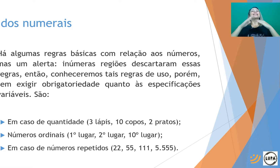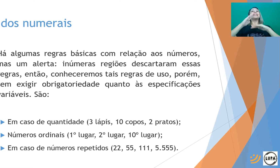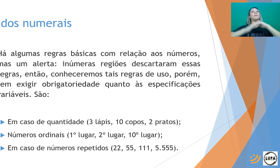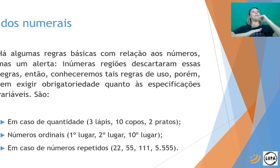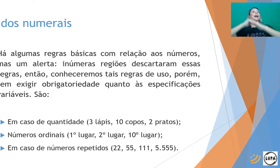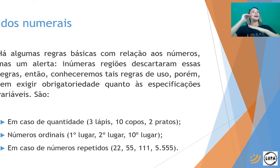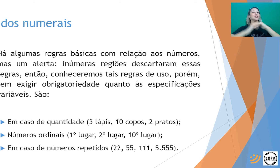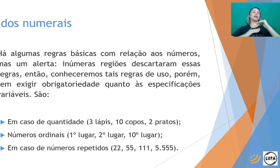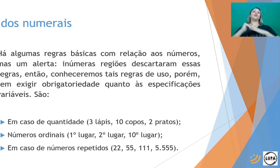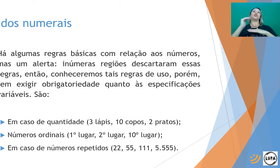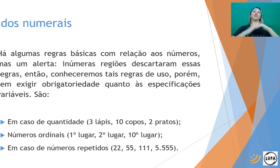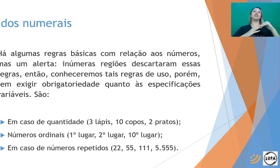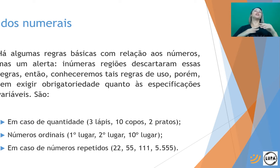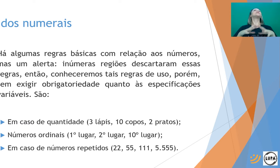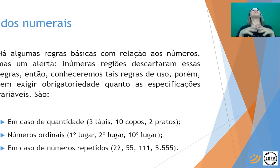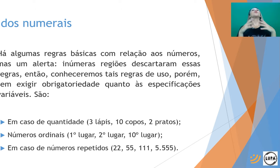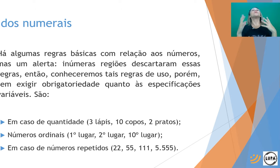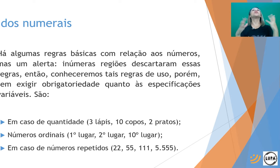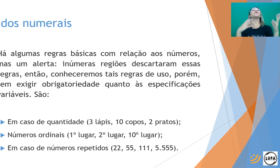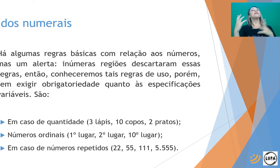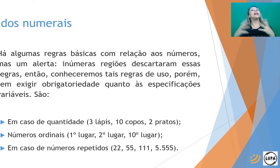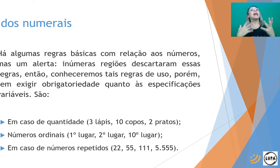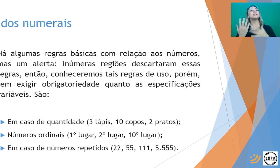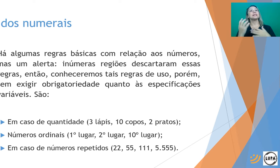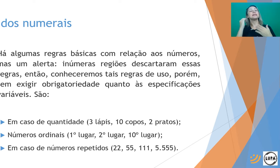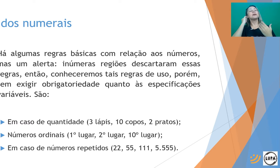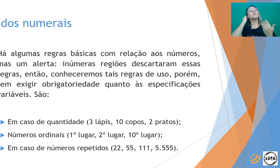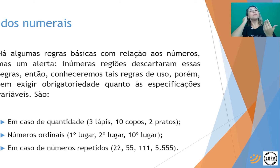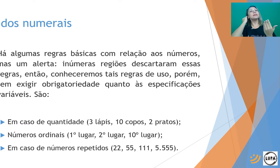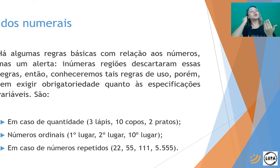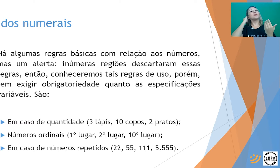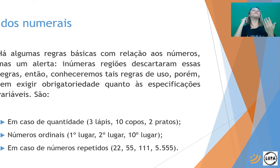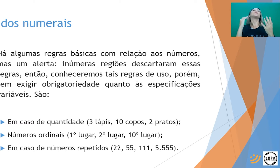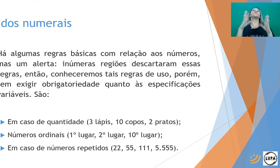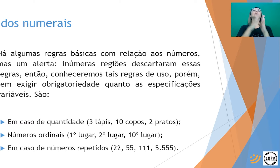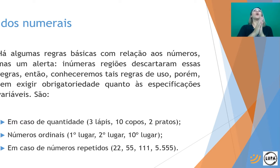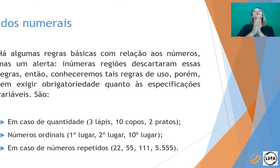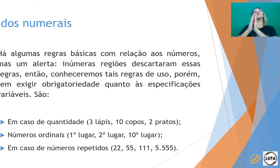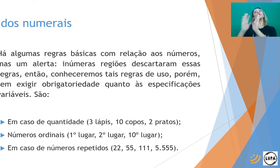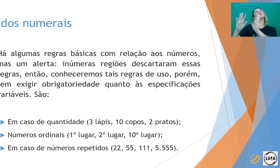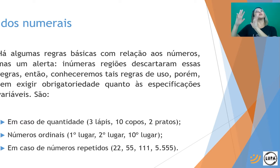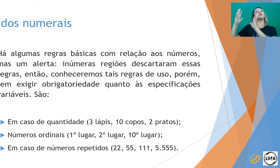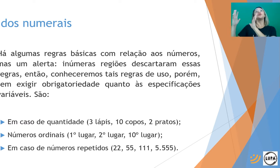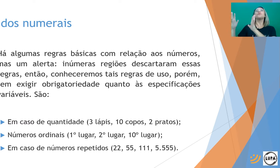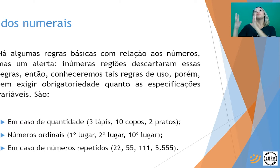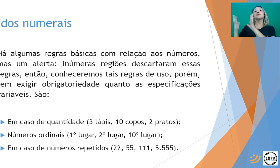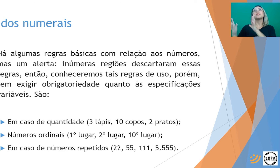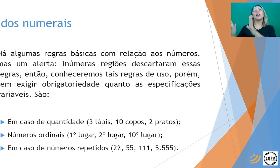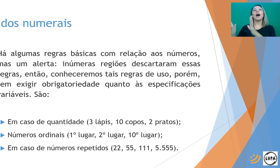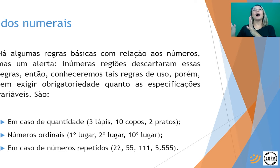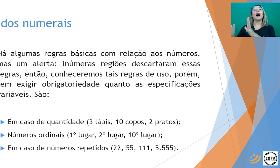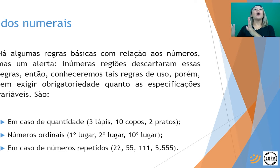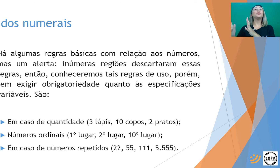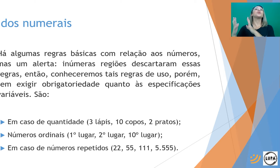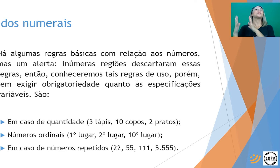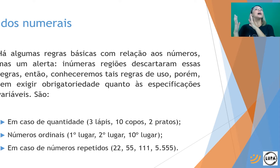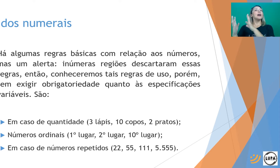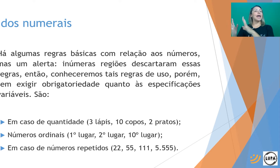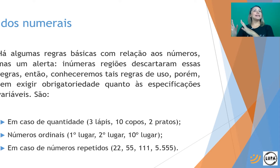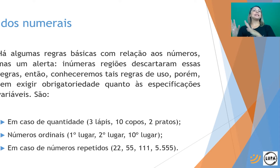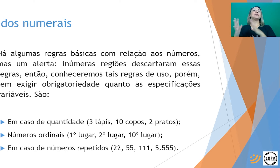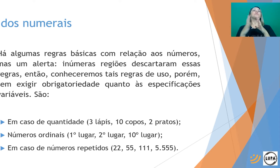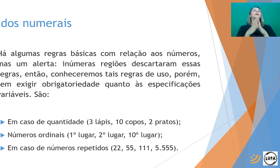numerais. Na prática do dia a dia, existem algumas diferenças. Mas isso para números menores. No contexto de números